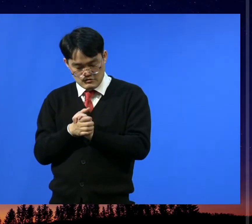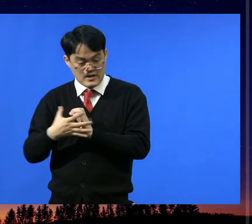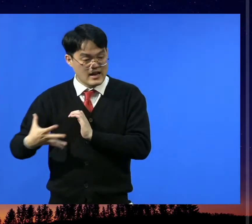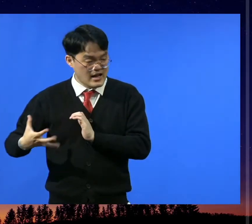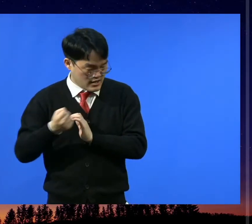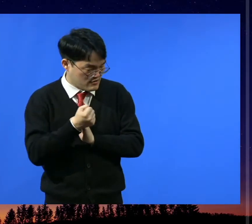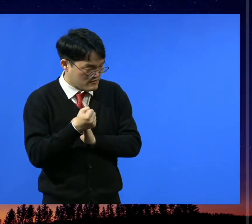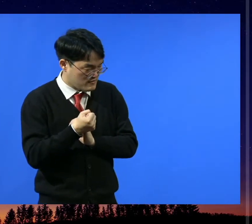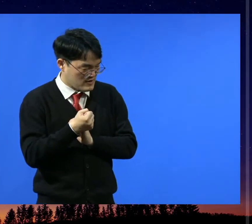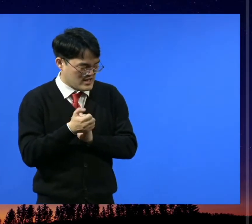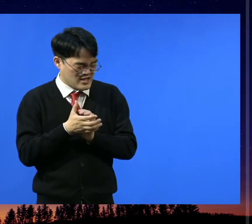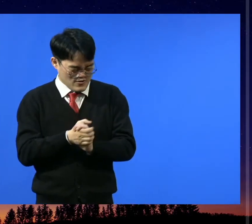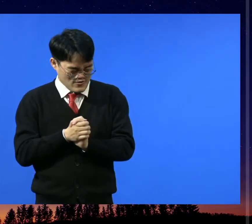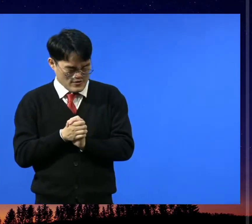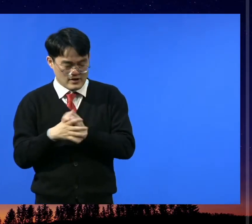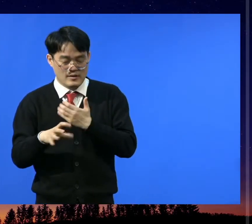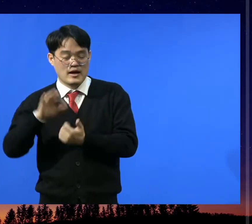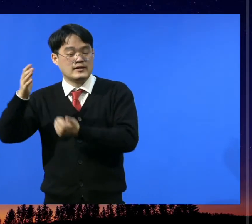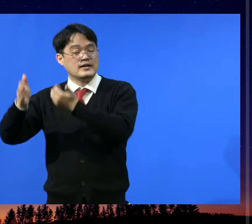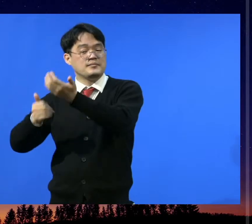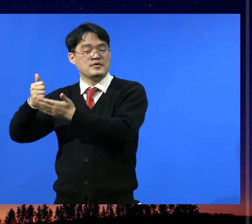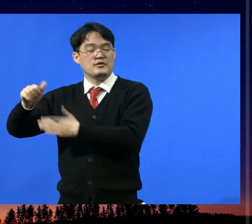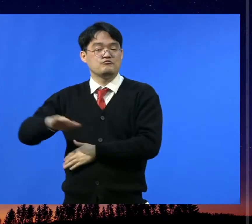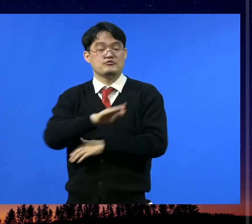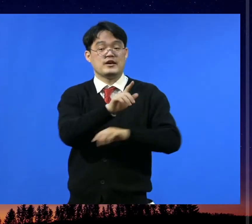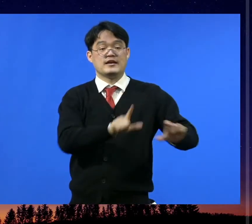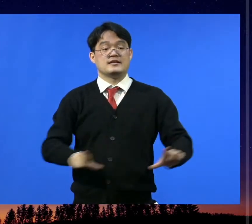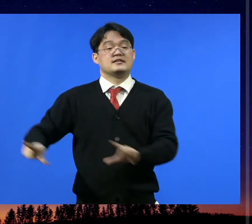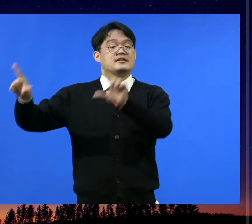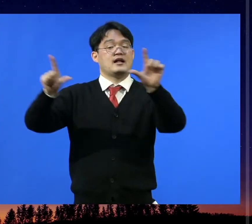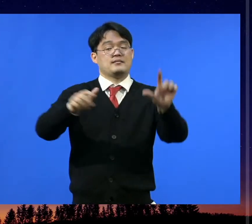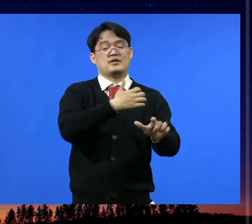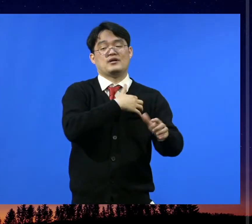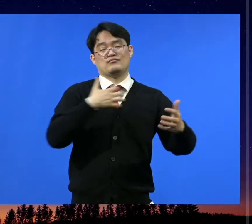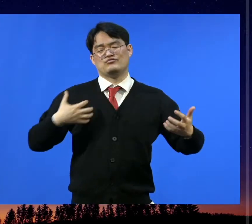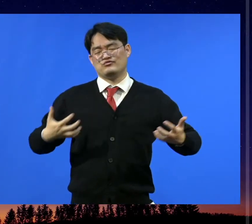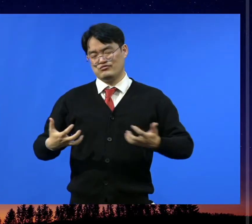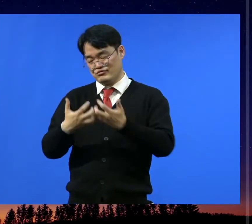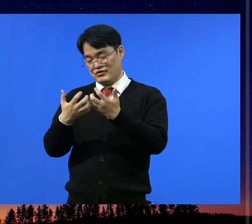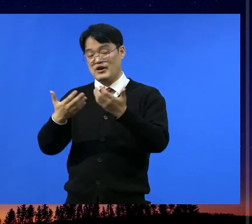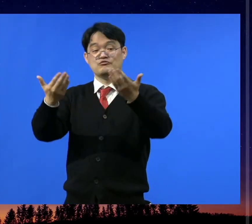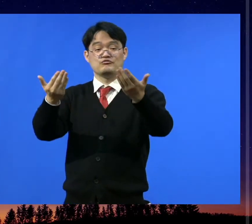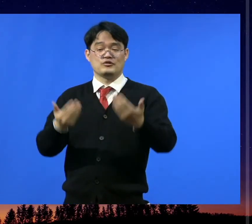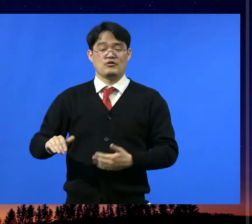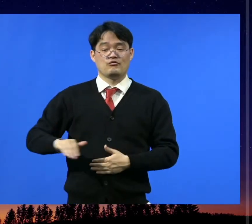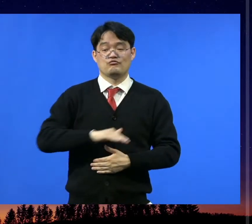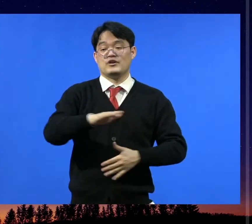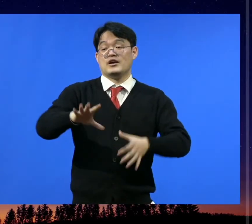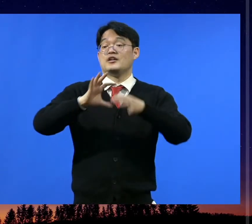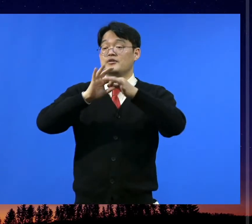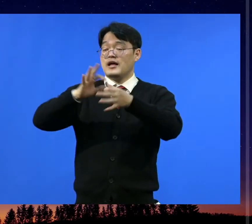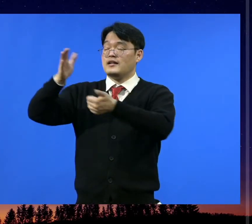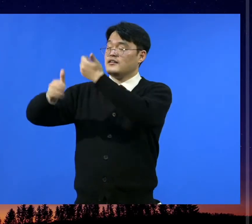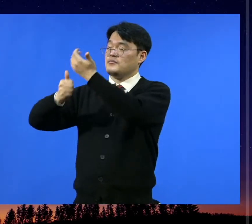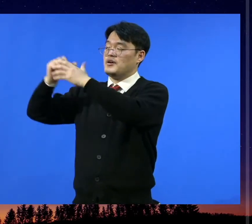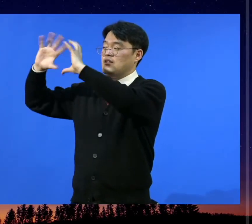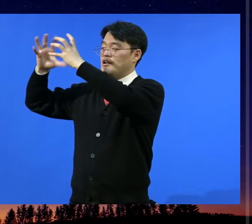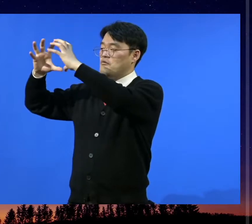사용하면 하나님께서 우리의 삶을 더 부욕해 하시고, 그죠? 우리를 통하여 하나님의 나라를 더 확장하는